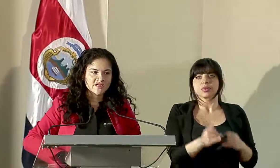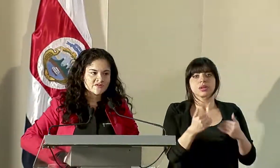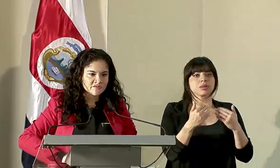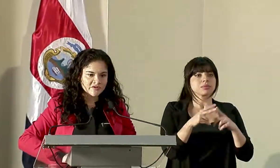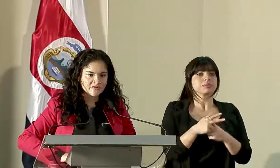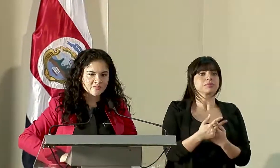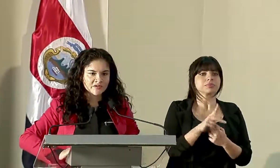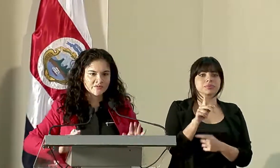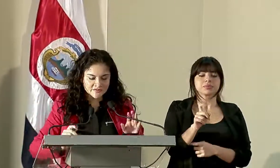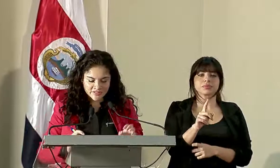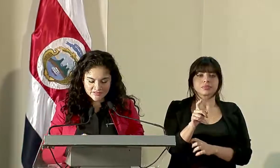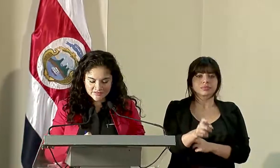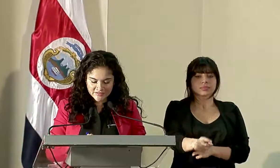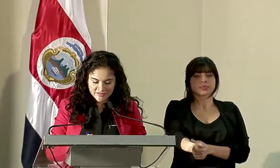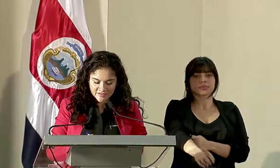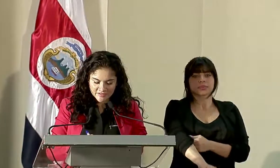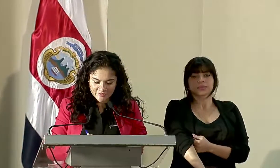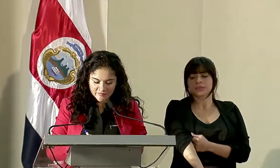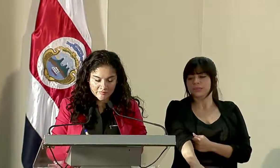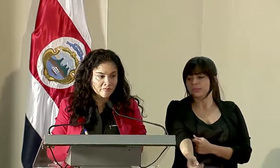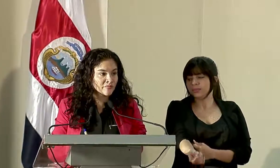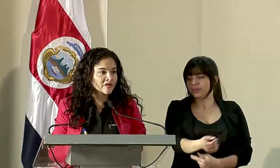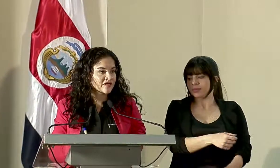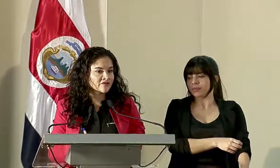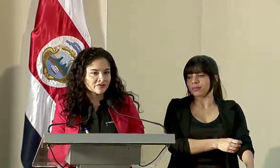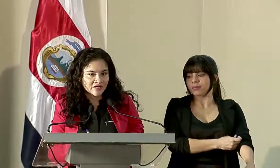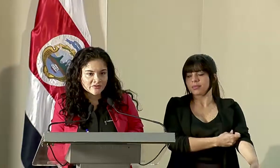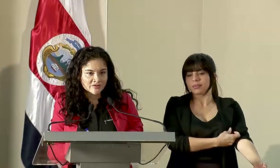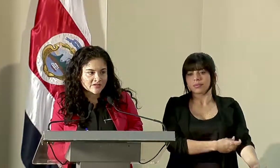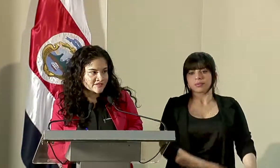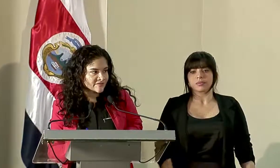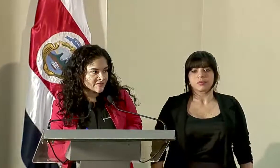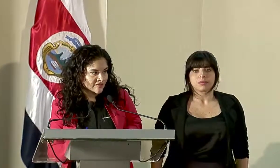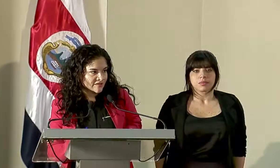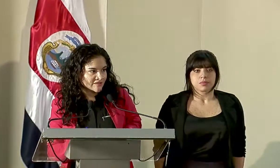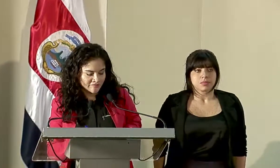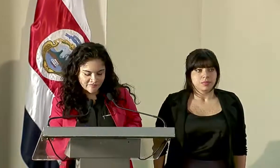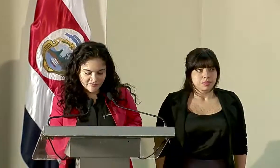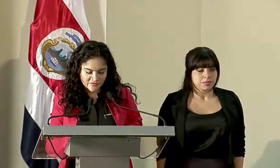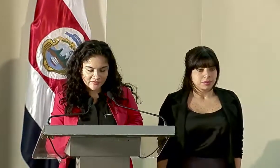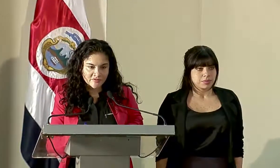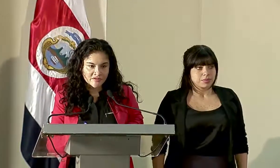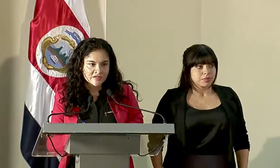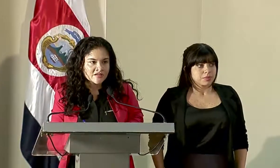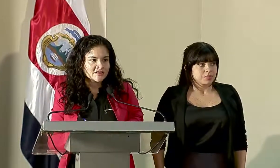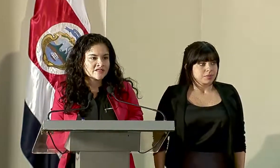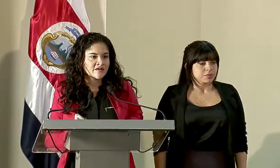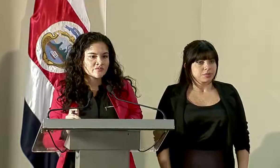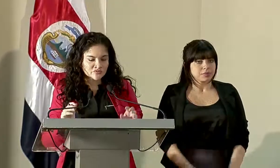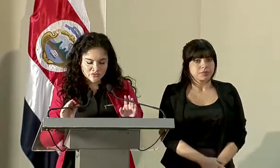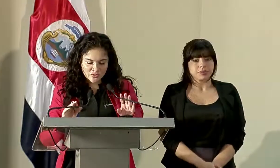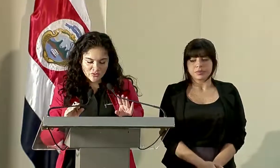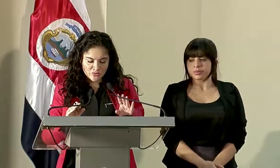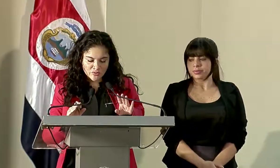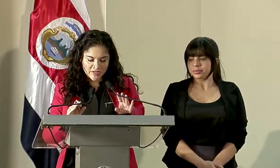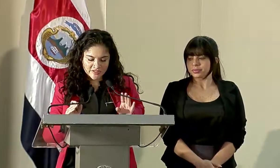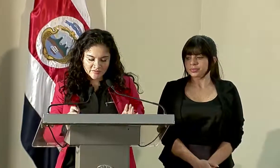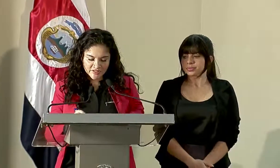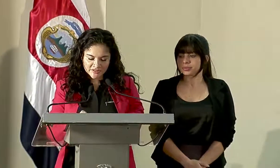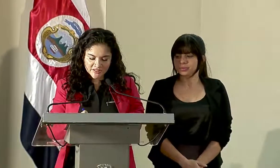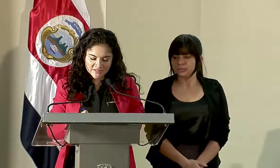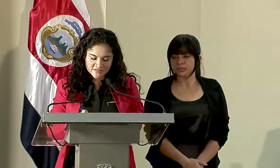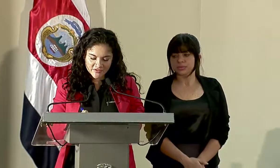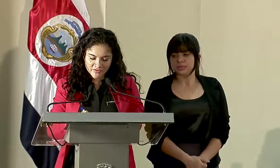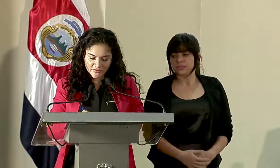Iniciamos, colegas, un periodo de preguntas. Voy a ir anotándoles. Perfecto. Iniciamos con